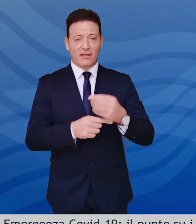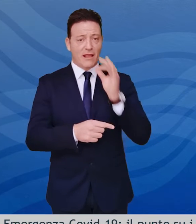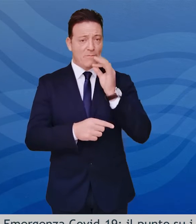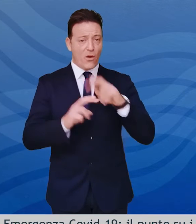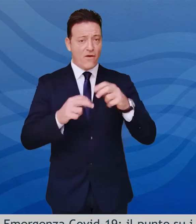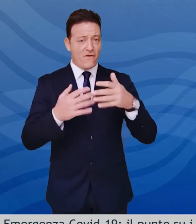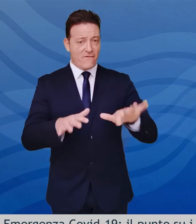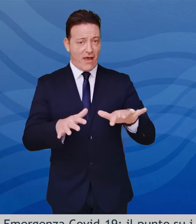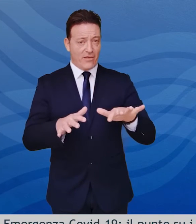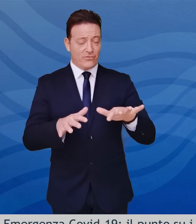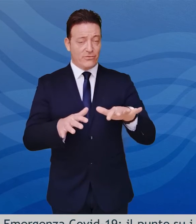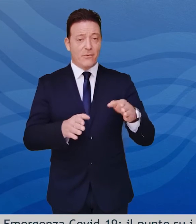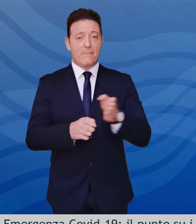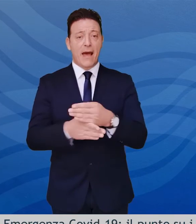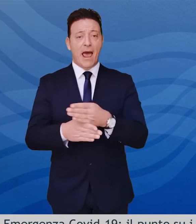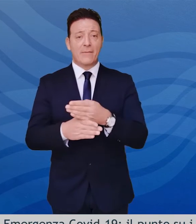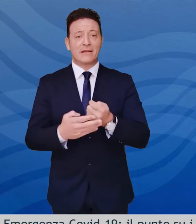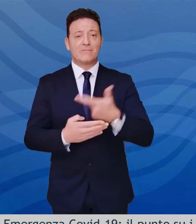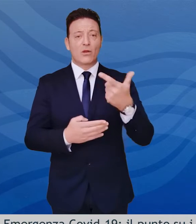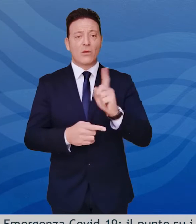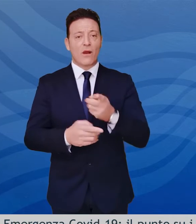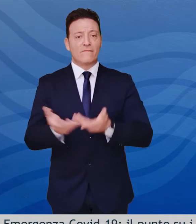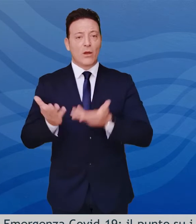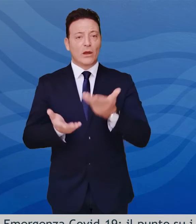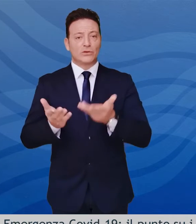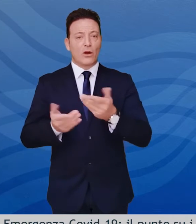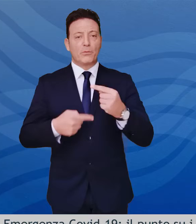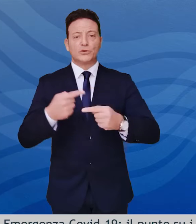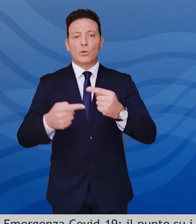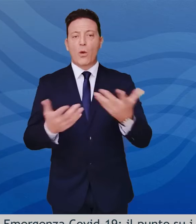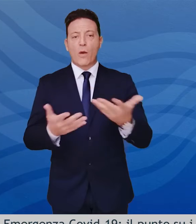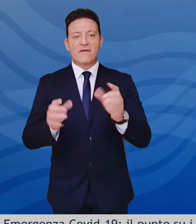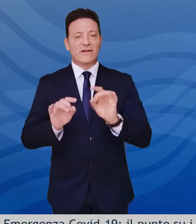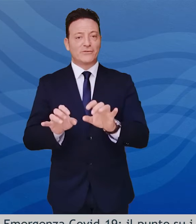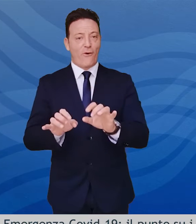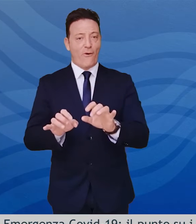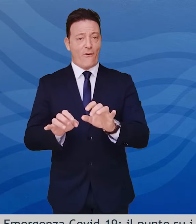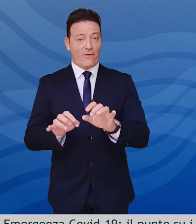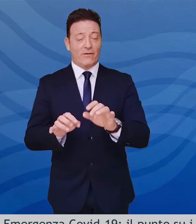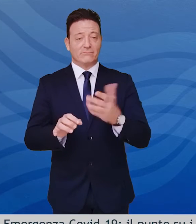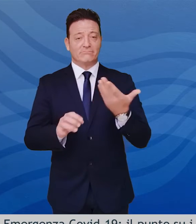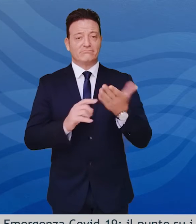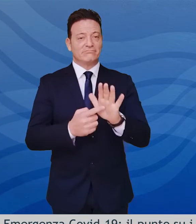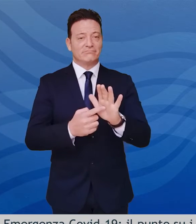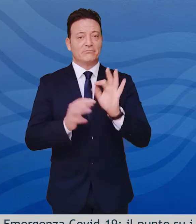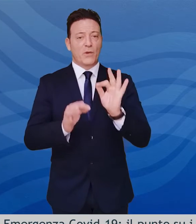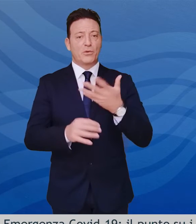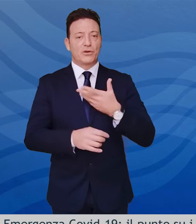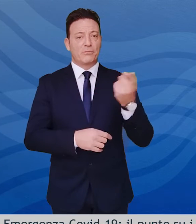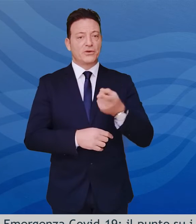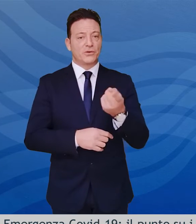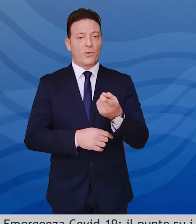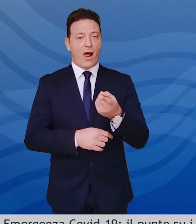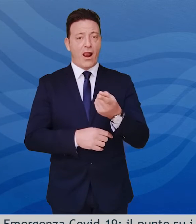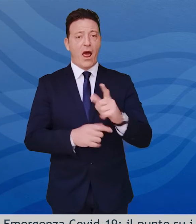eseguiti, parametri importanti nella valutazione dell'andamento dell'infezione sono rappresentati dalla percentuale